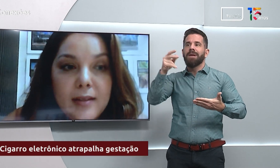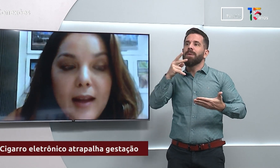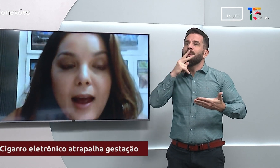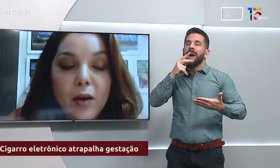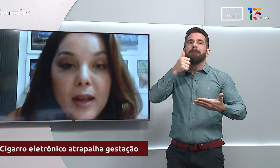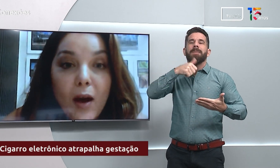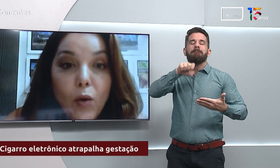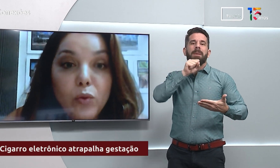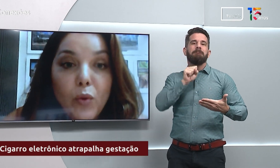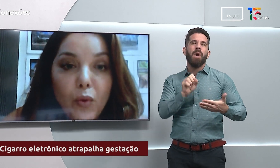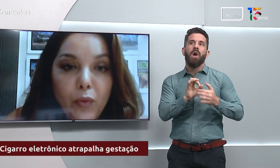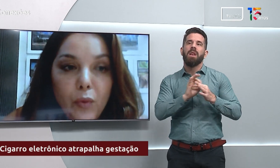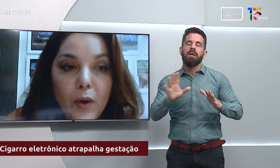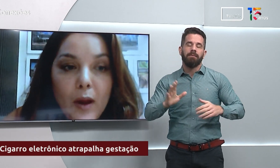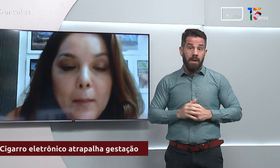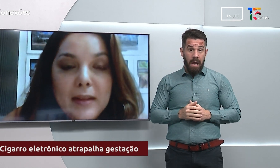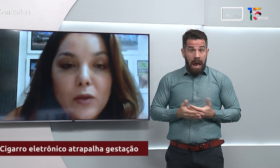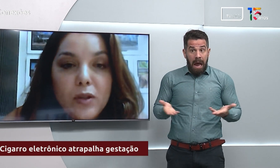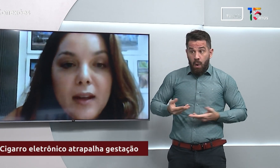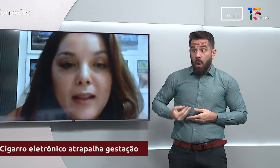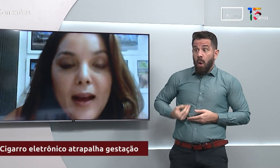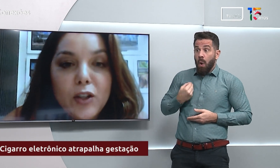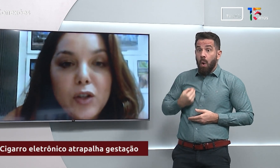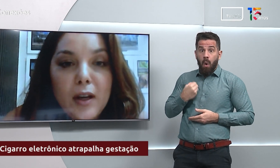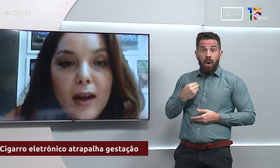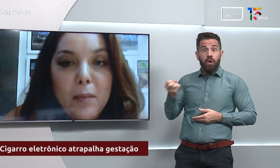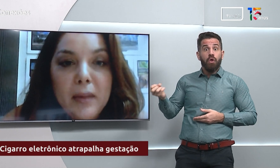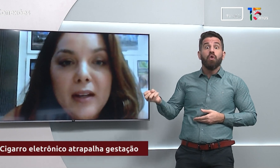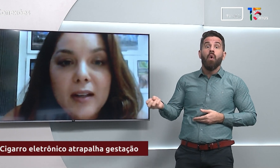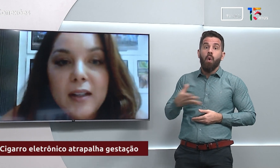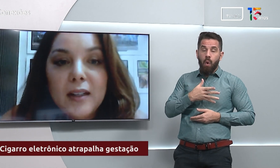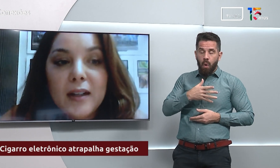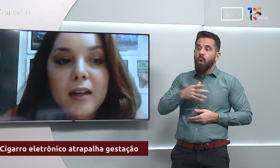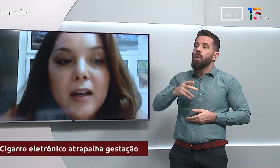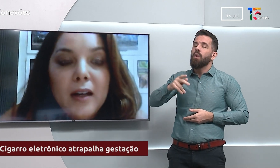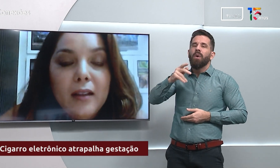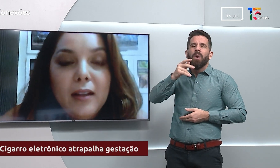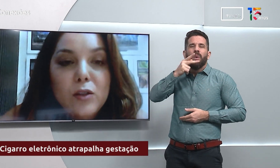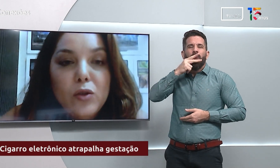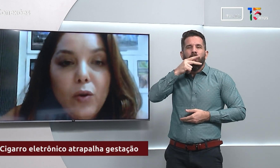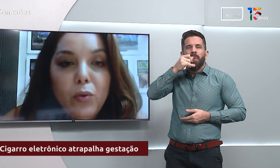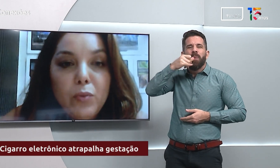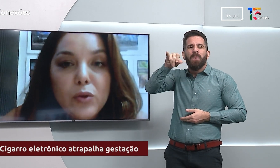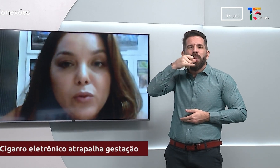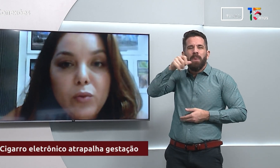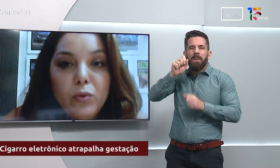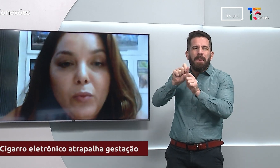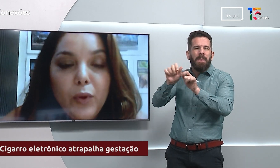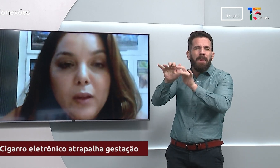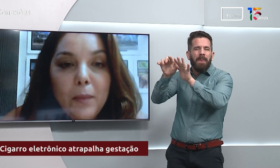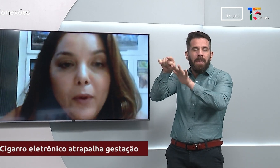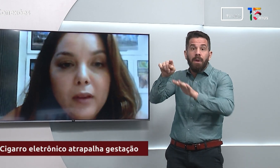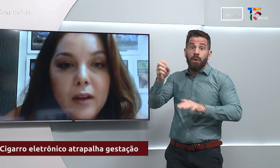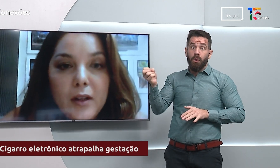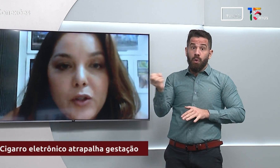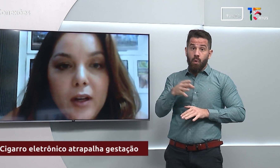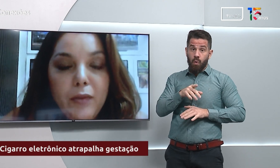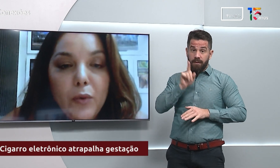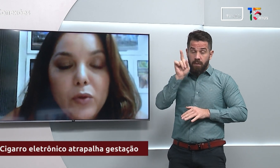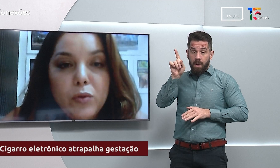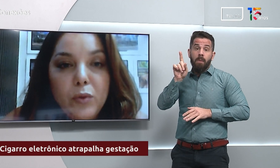O tabagismo materno, sem dúvida, é uma causa relevante e evitável de efeitos adversos na gravidez